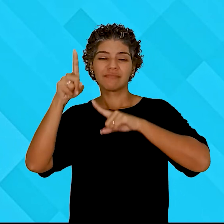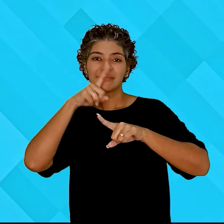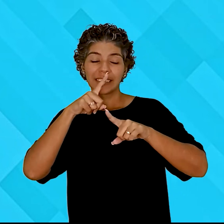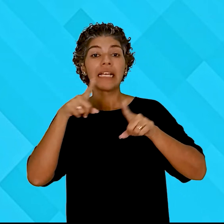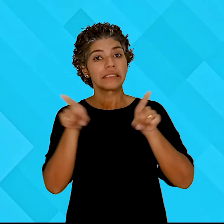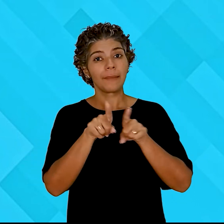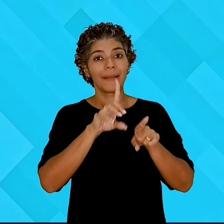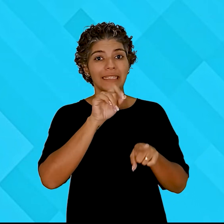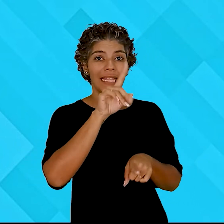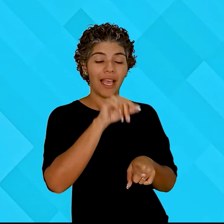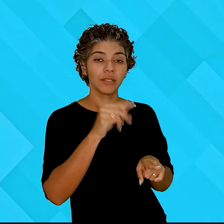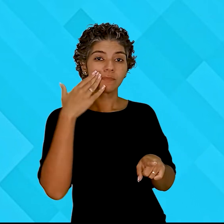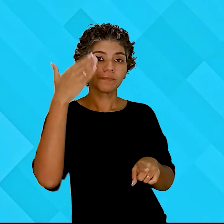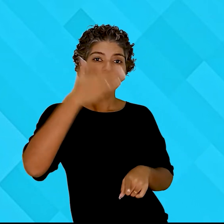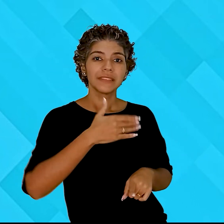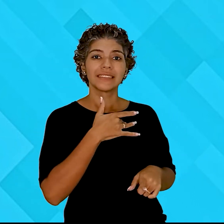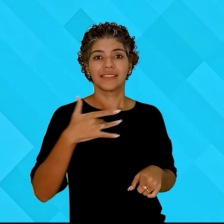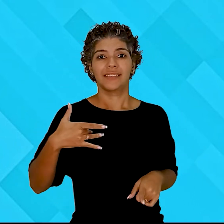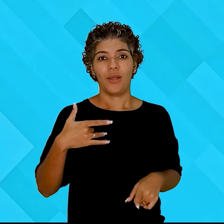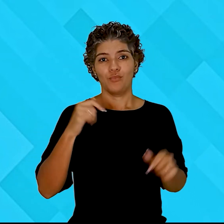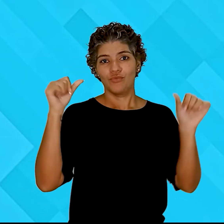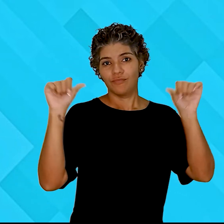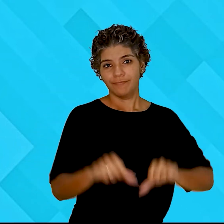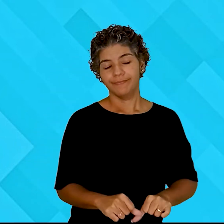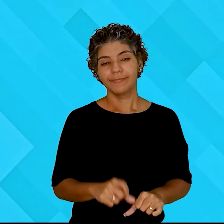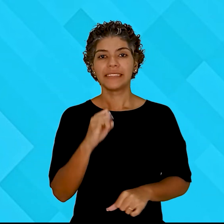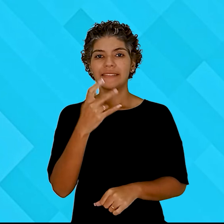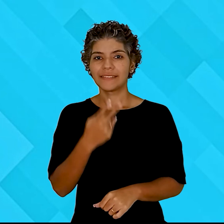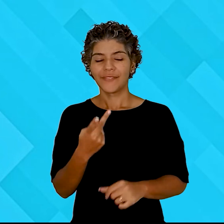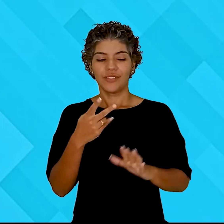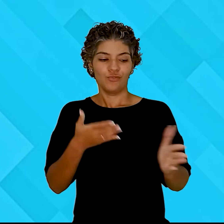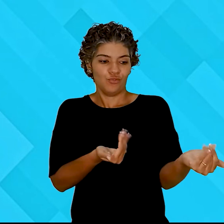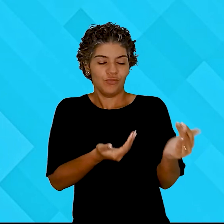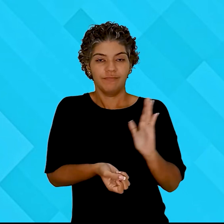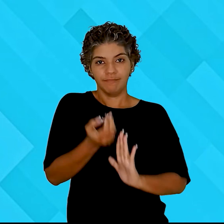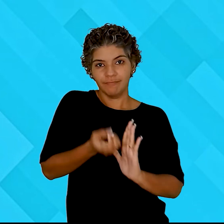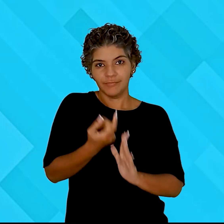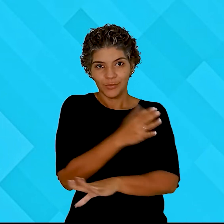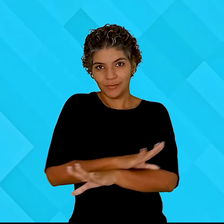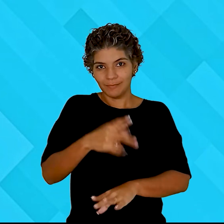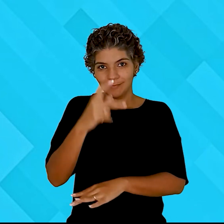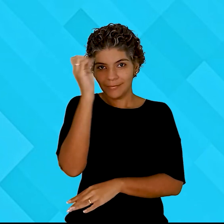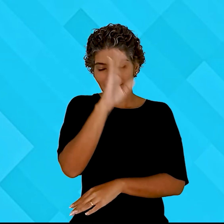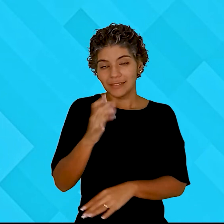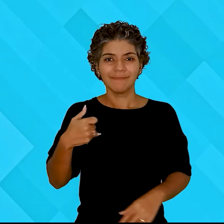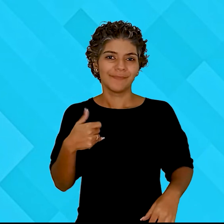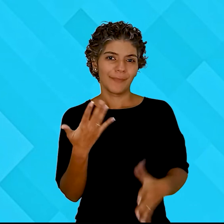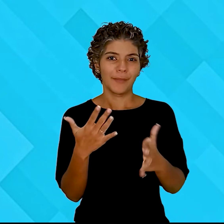de jovens produtores culturais no Brasil, trabalhando hoje com seus 20 anos de idade dessa forma, como eles vão estar daqui a